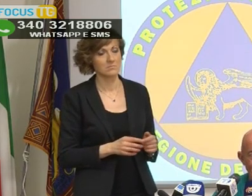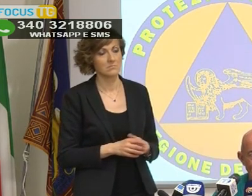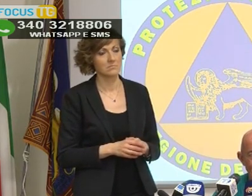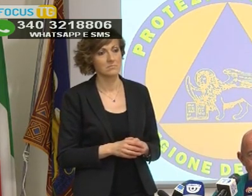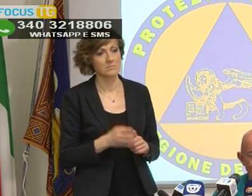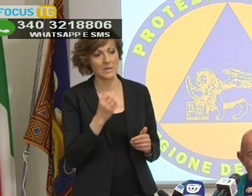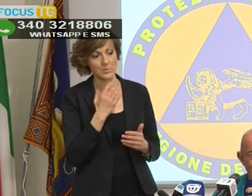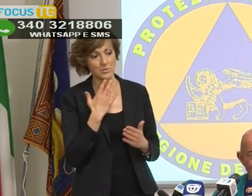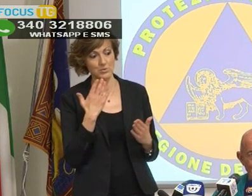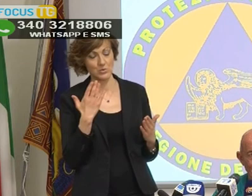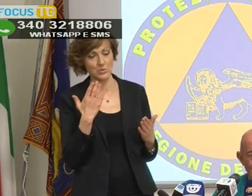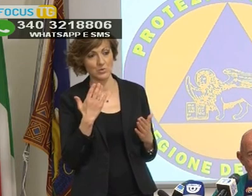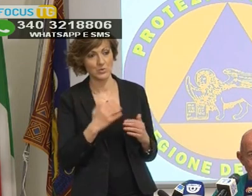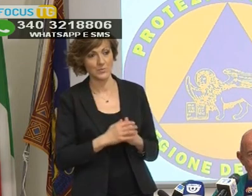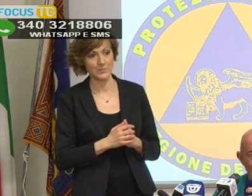Buongiorno dottore.